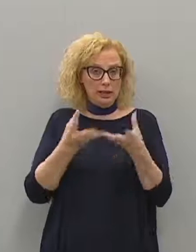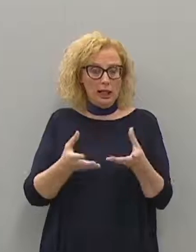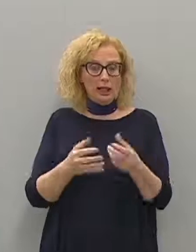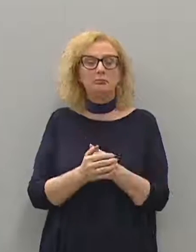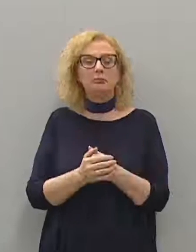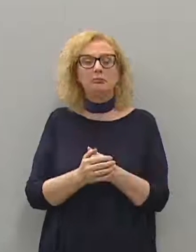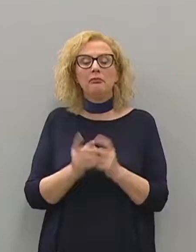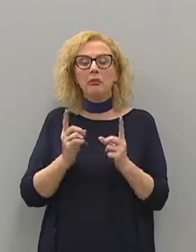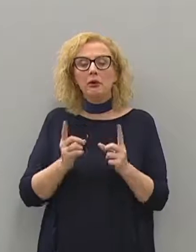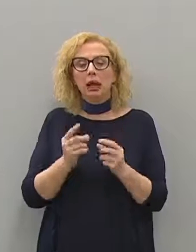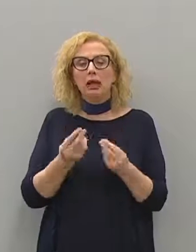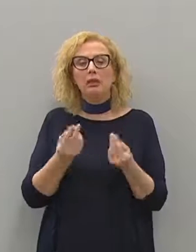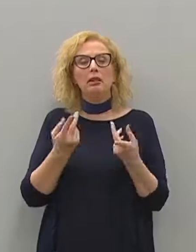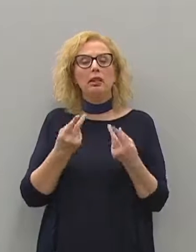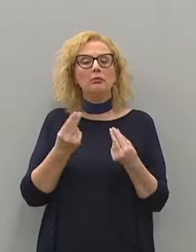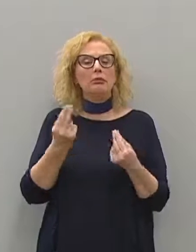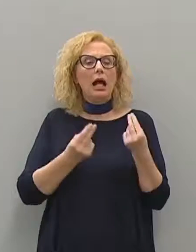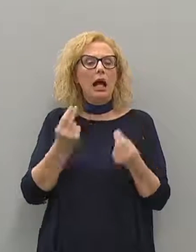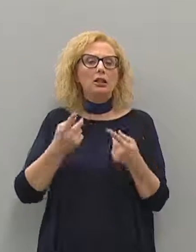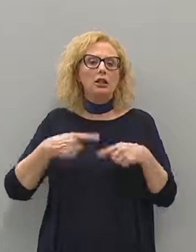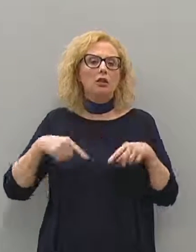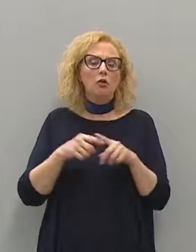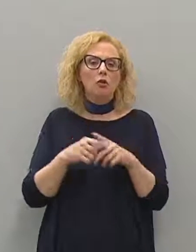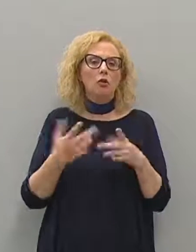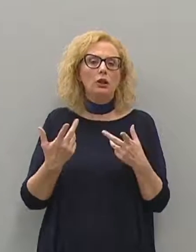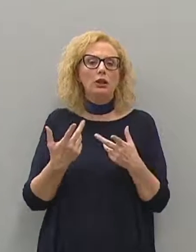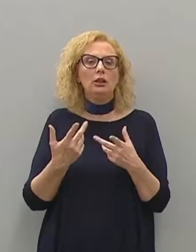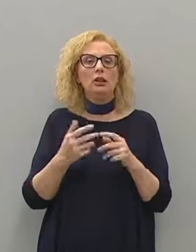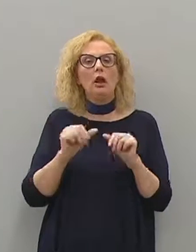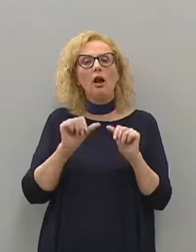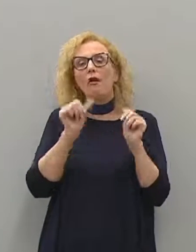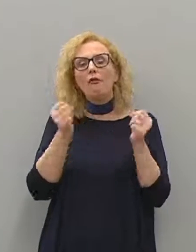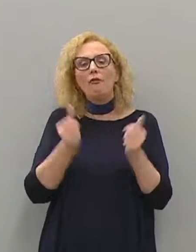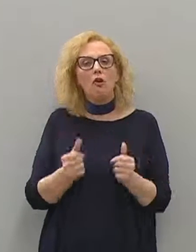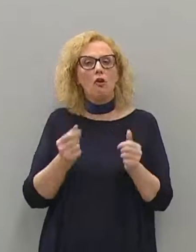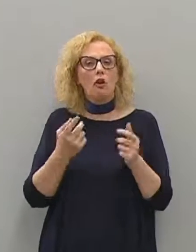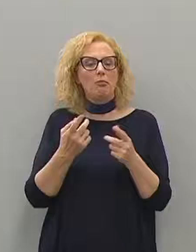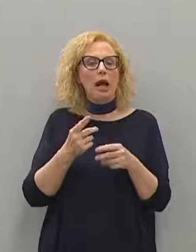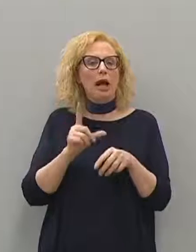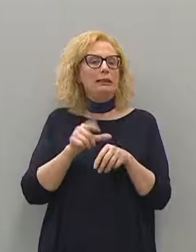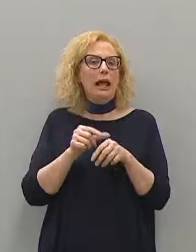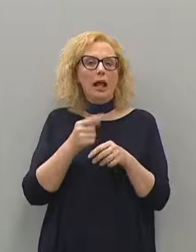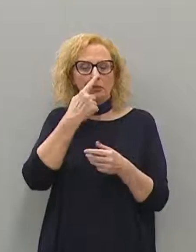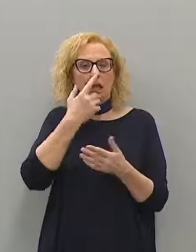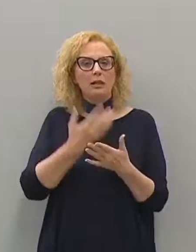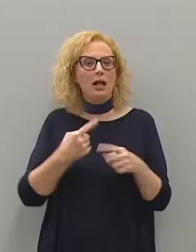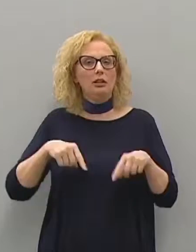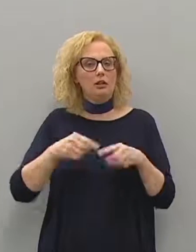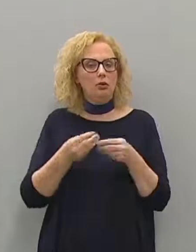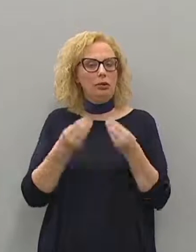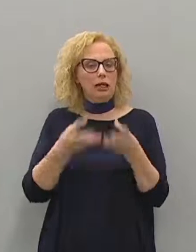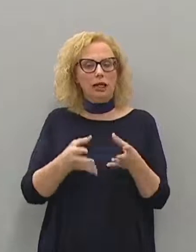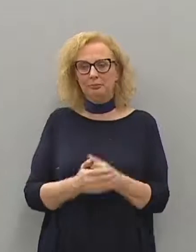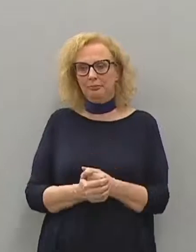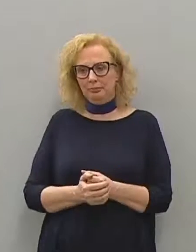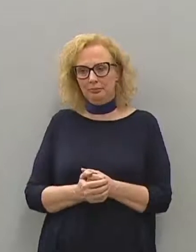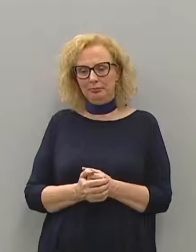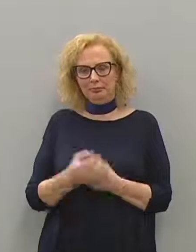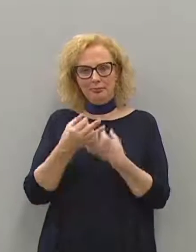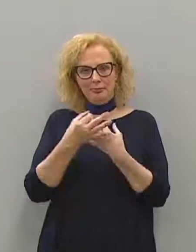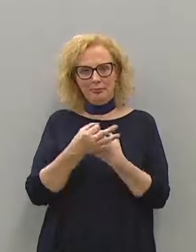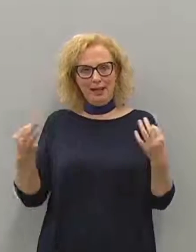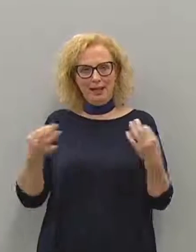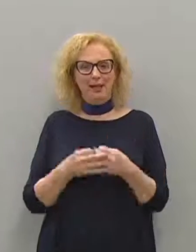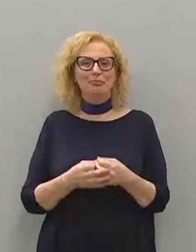che mettiamo insieme questi dati li comunicheremo nei tempi e nei modi che riteniamo opportuno bene allora ci